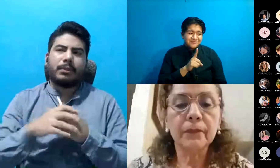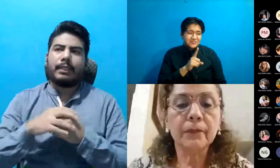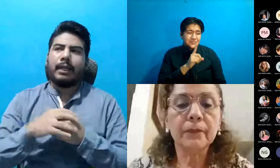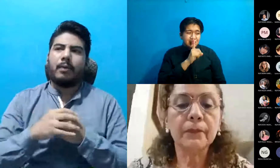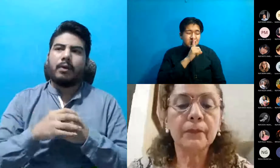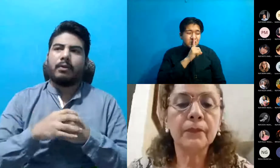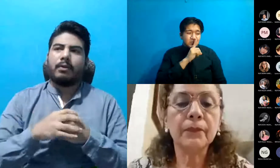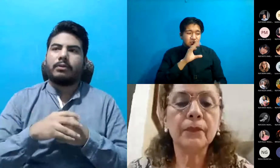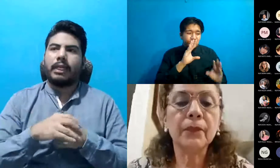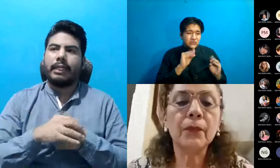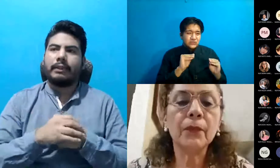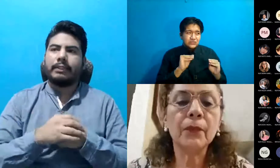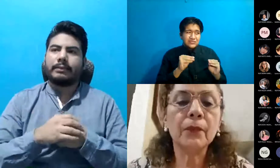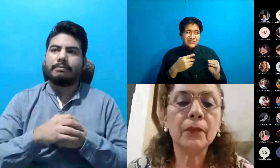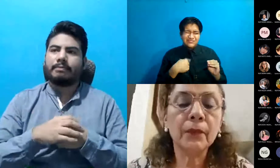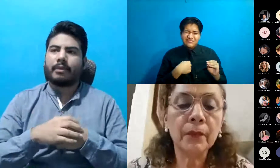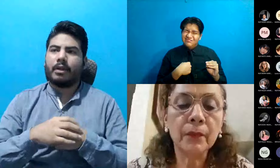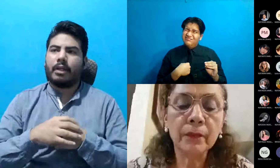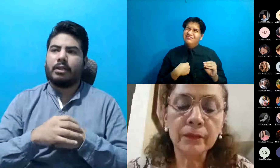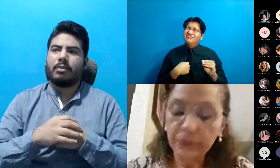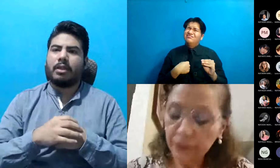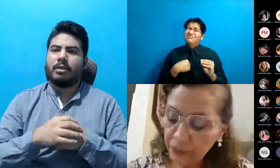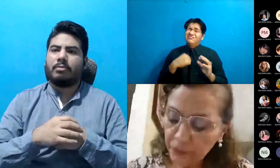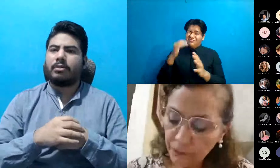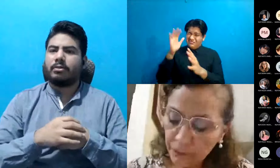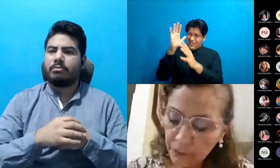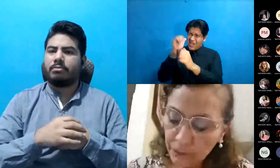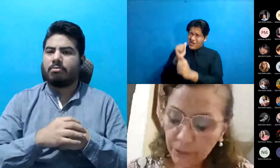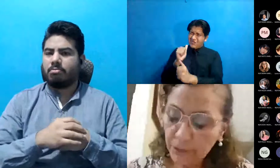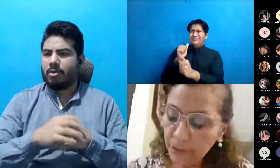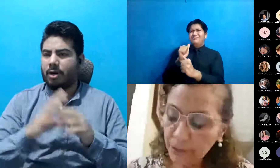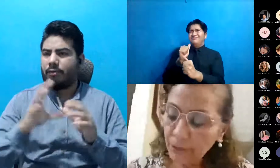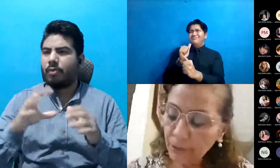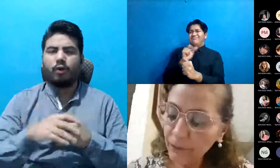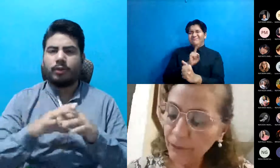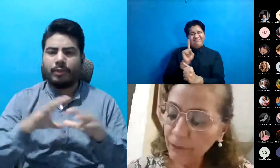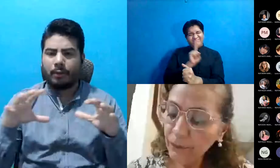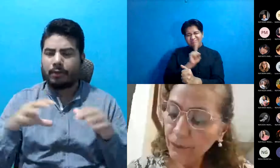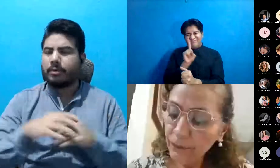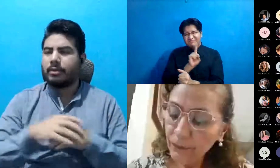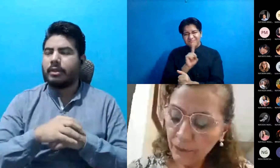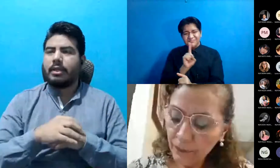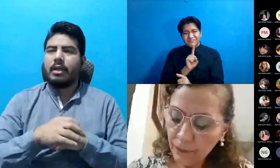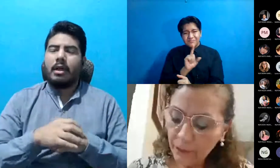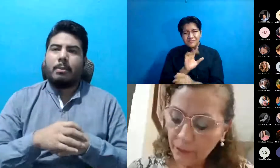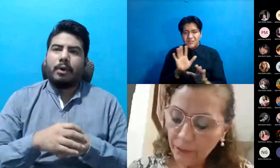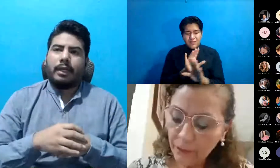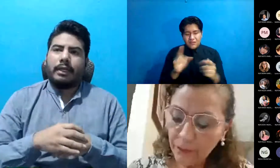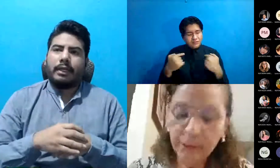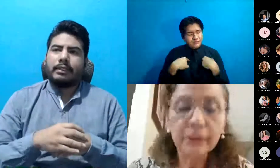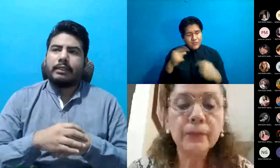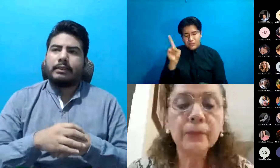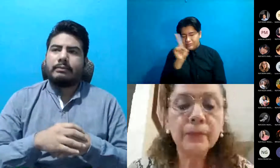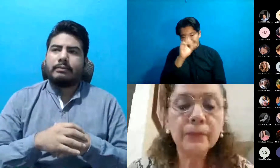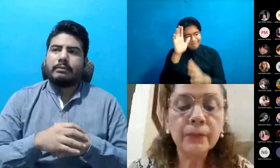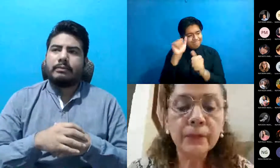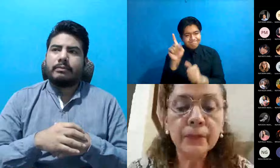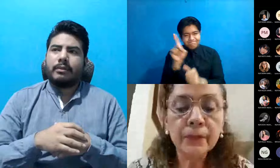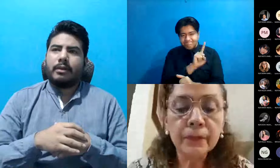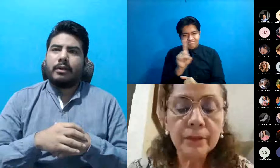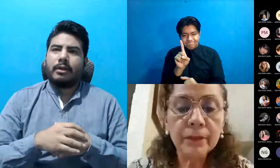yo no estoy tan de acuerdo con silentes. Bueno, reformulo, no estoy de acuerdo,